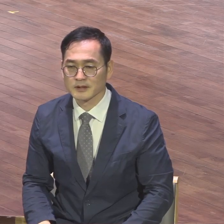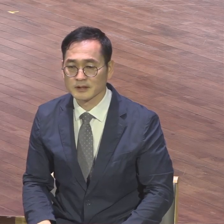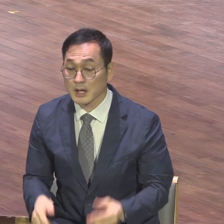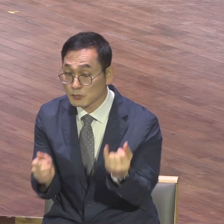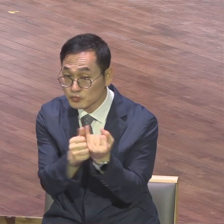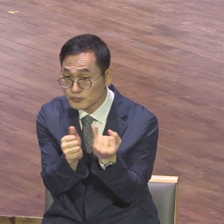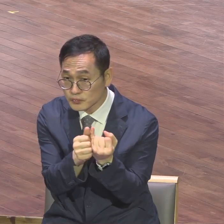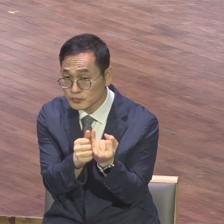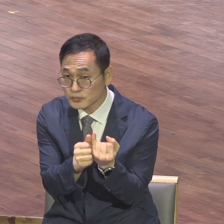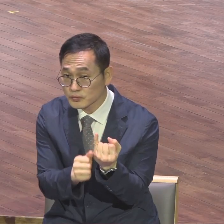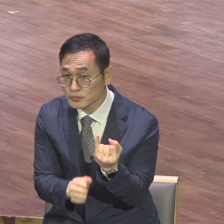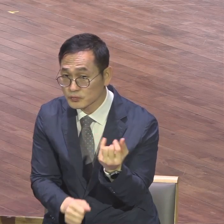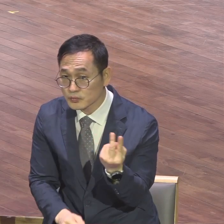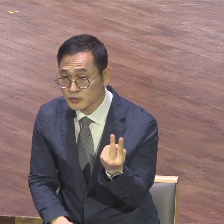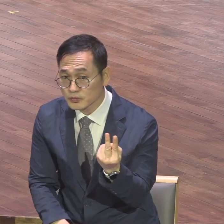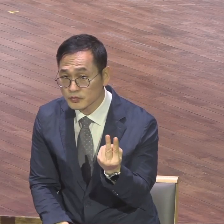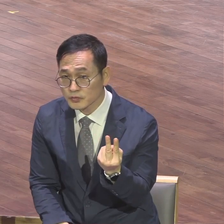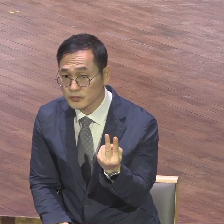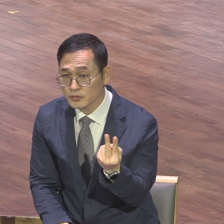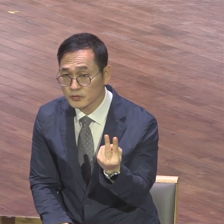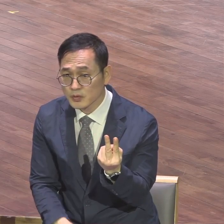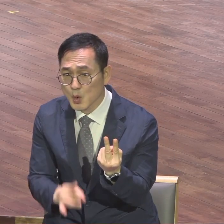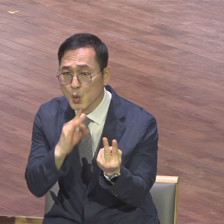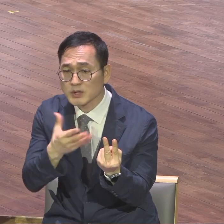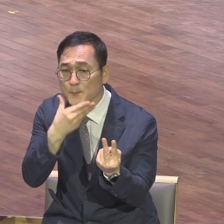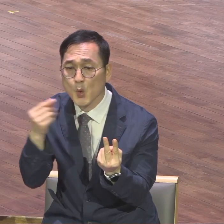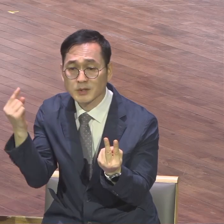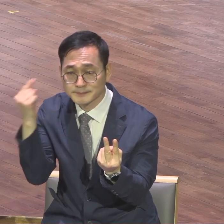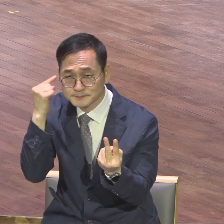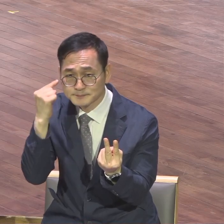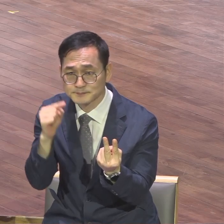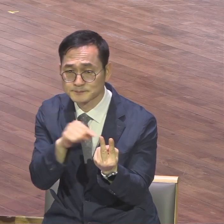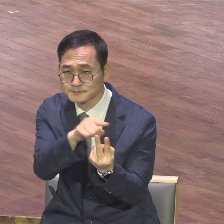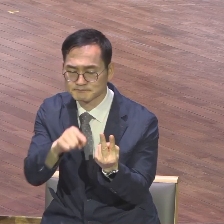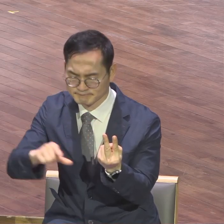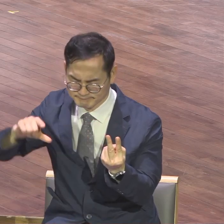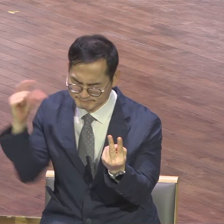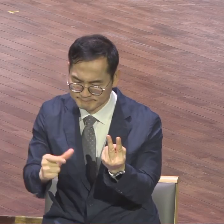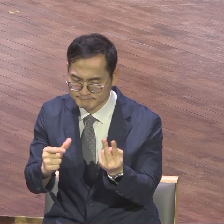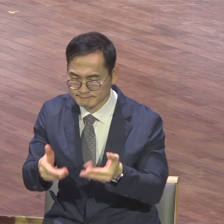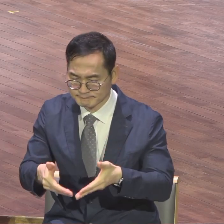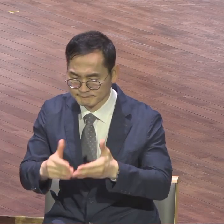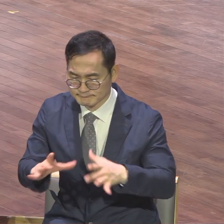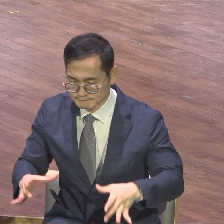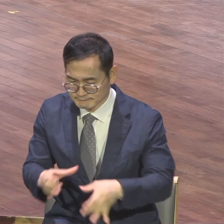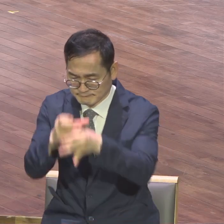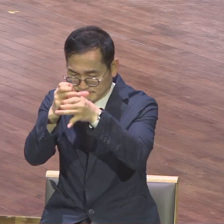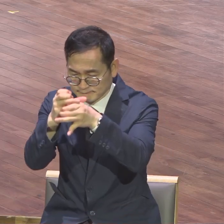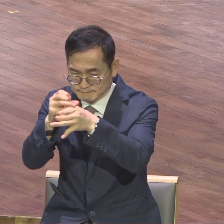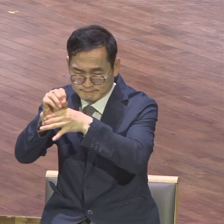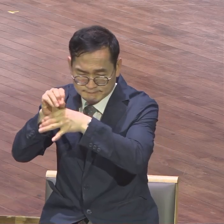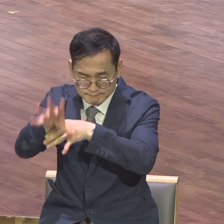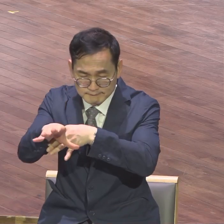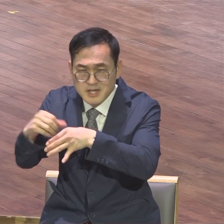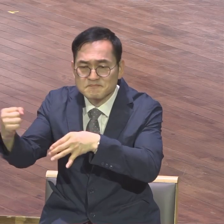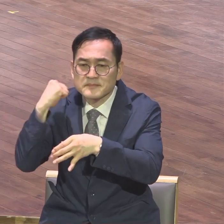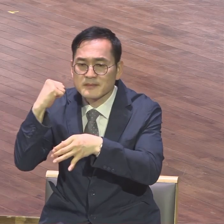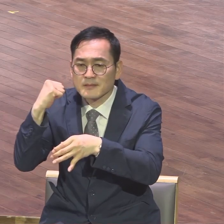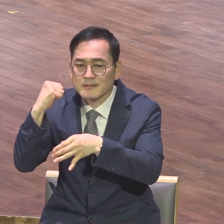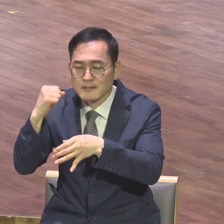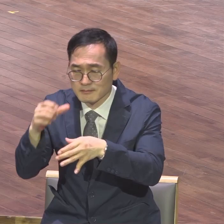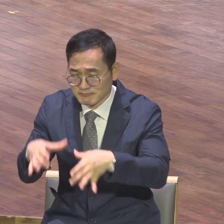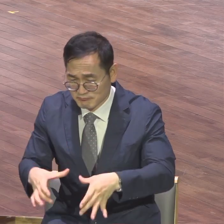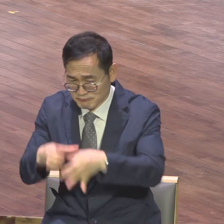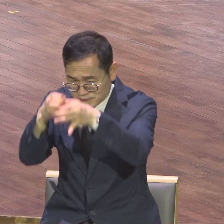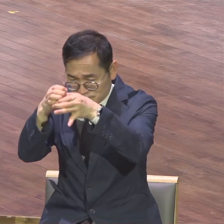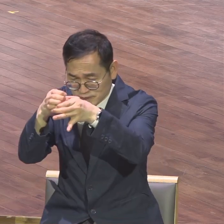부부의 삶 속에 오직 복음이 견고한 망대가 서 있었어요. 오직 복음 위해서